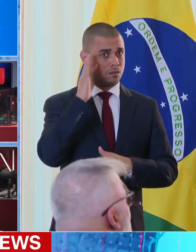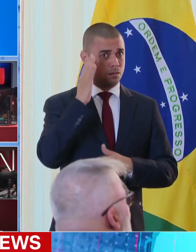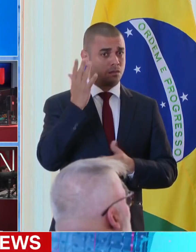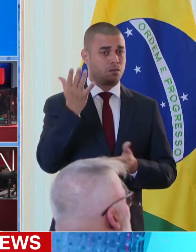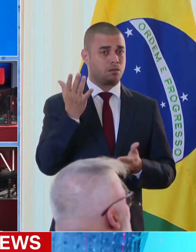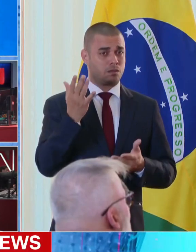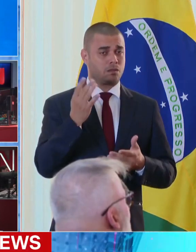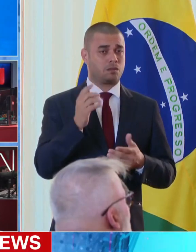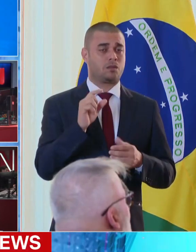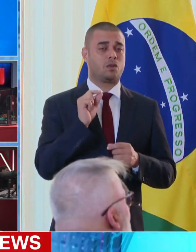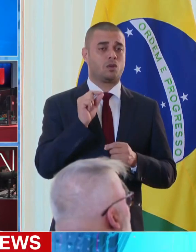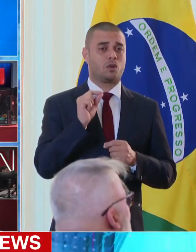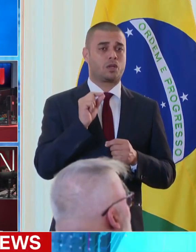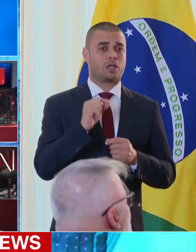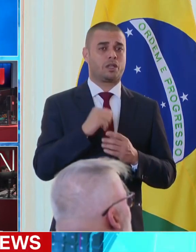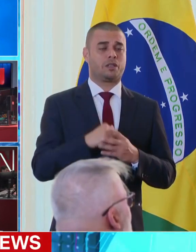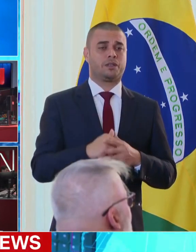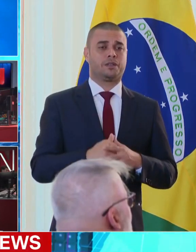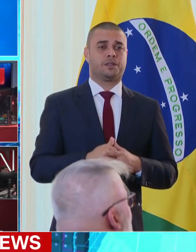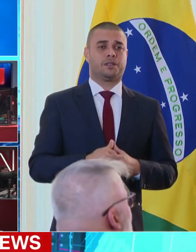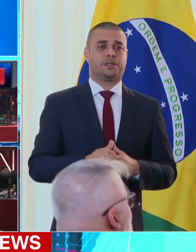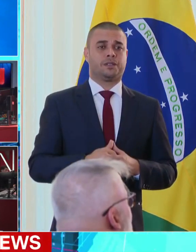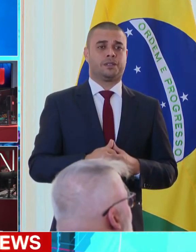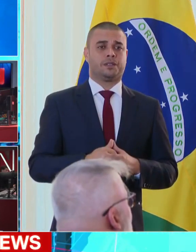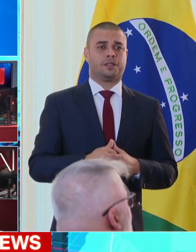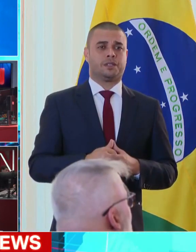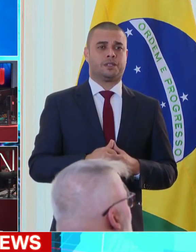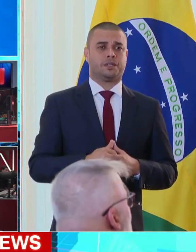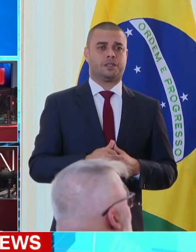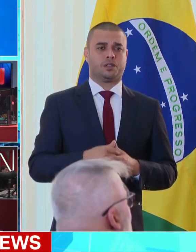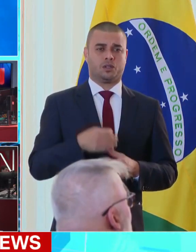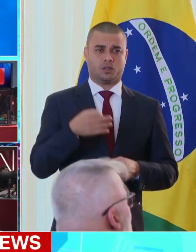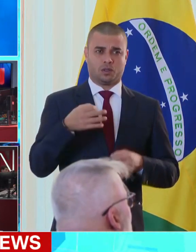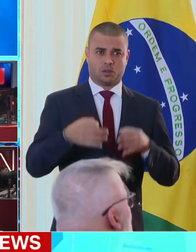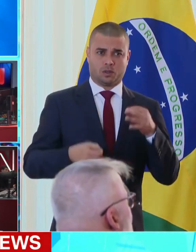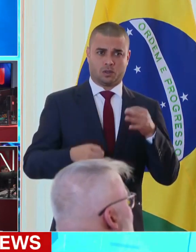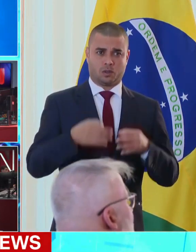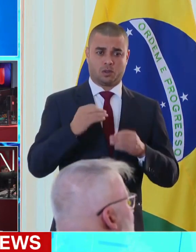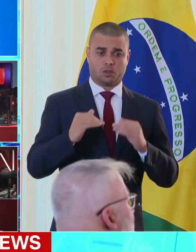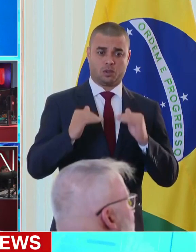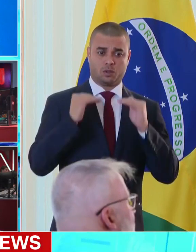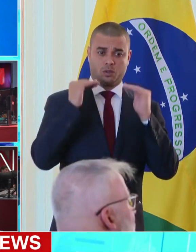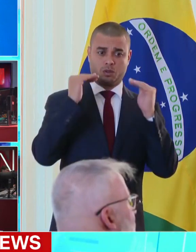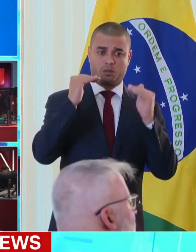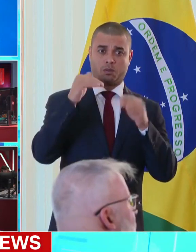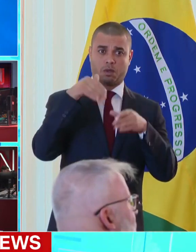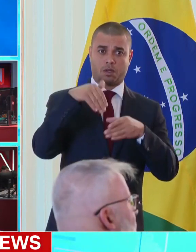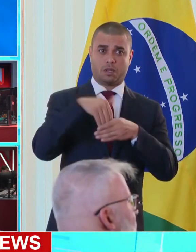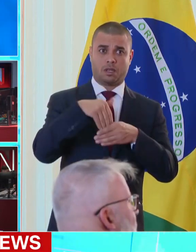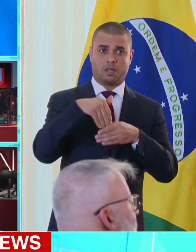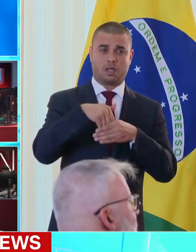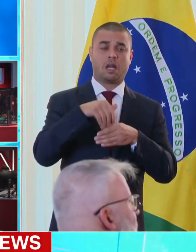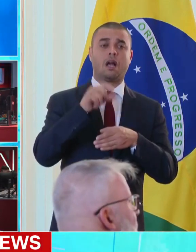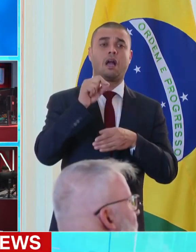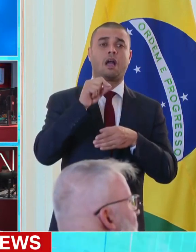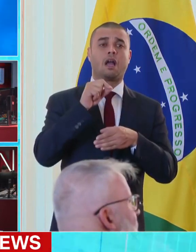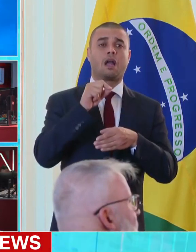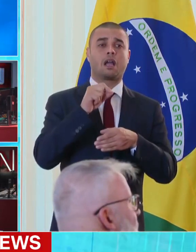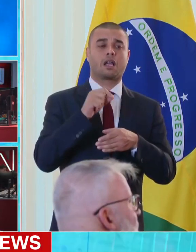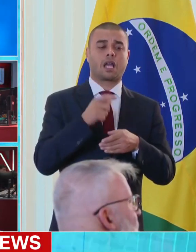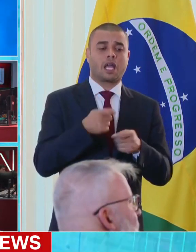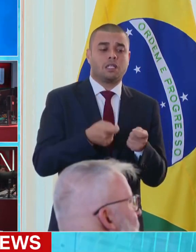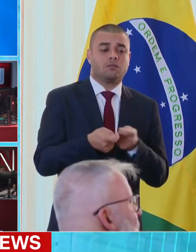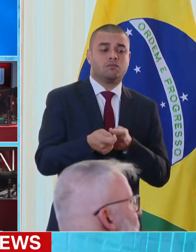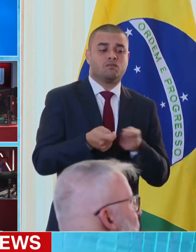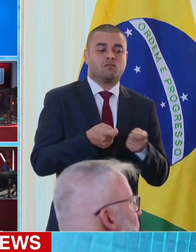suposto reconhecimento de que o sistema seria é obscuro em alguma medida ou seja o que o MP está dizendo que o presidente